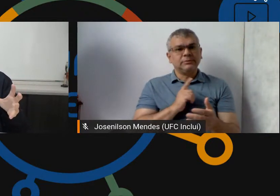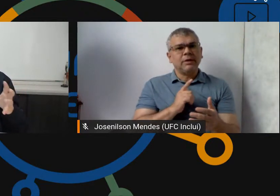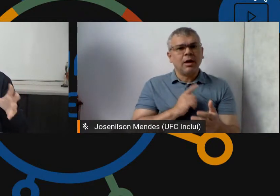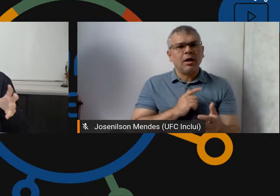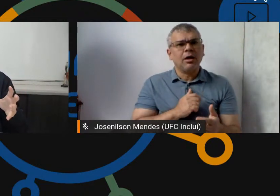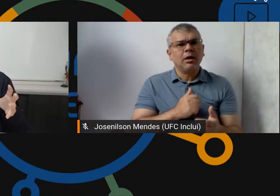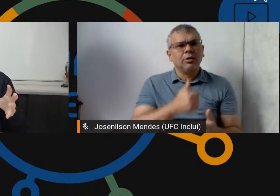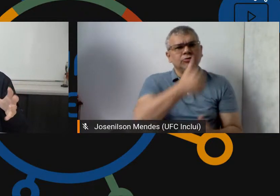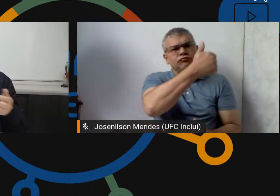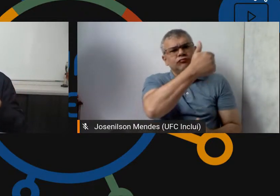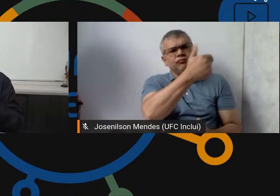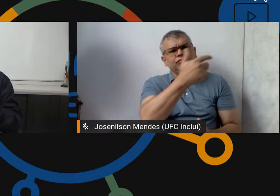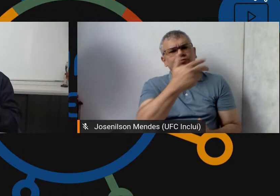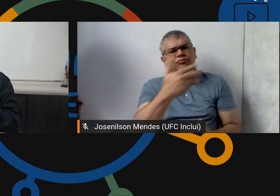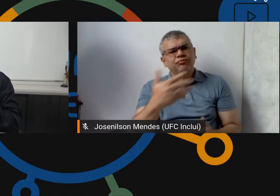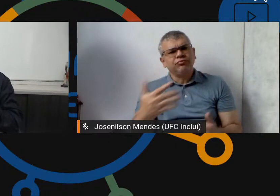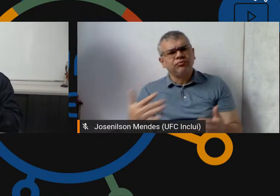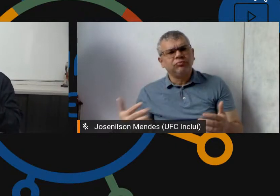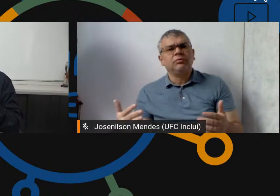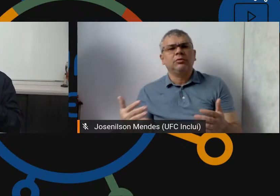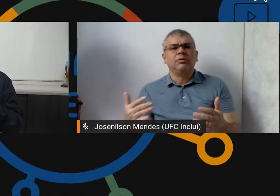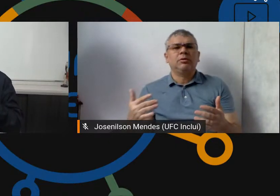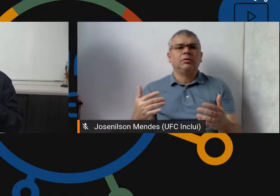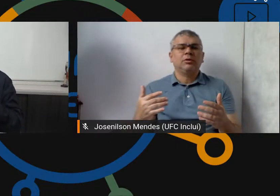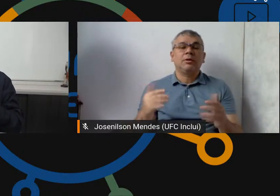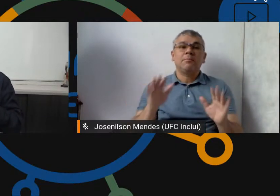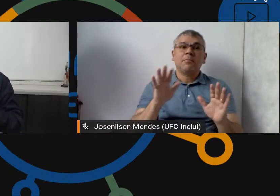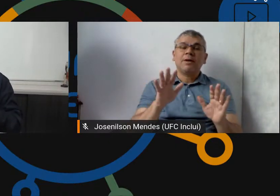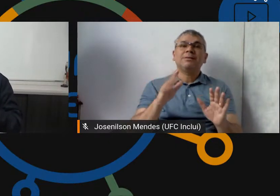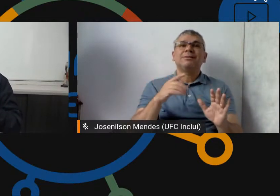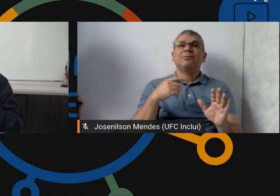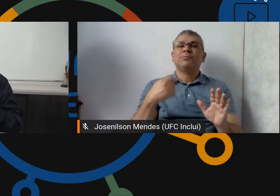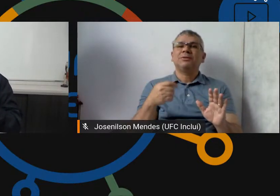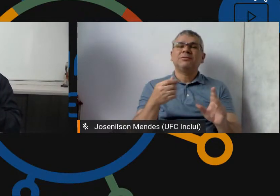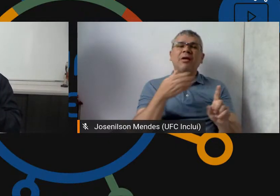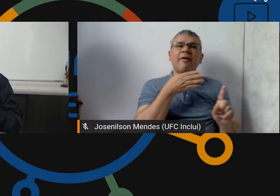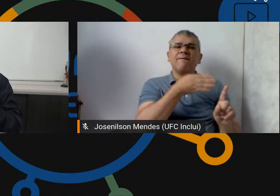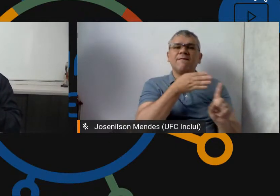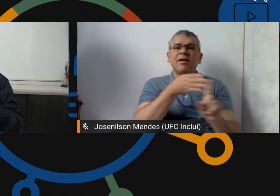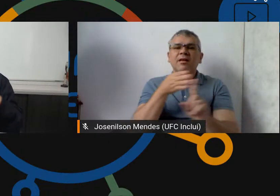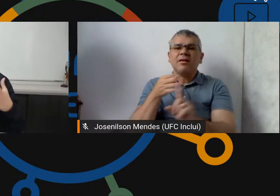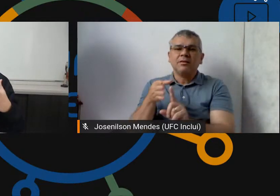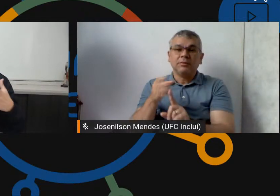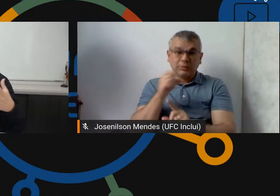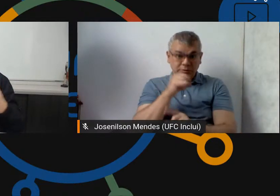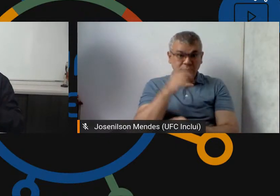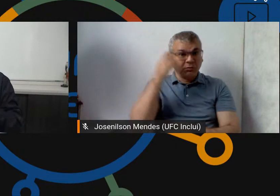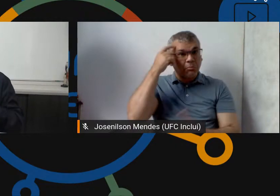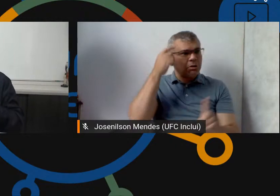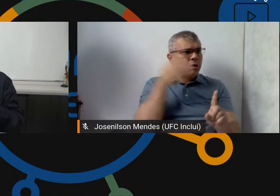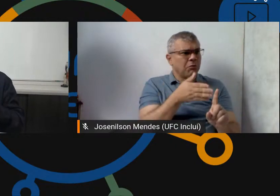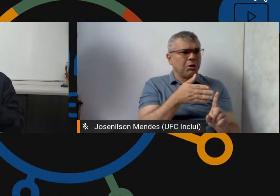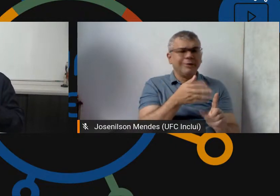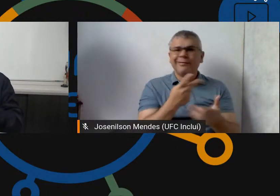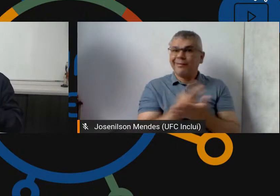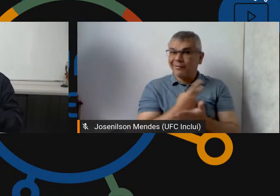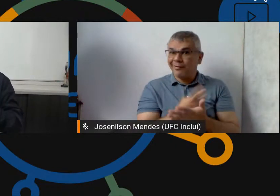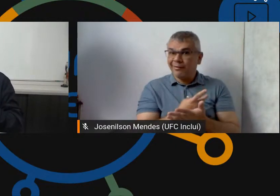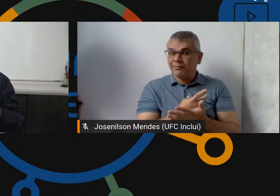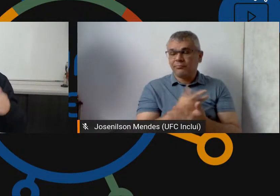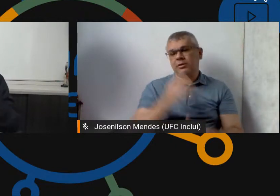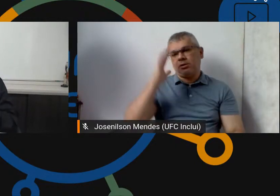é uma definição que depende de referenciais. E se os seus referenciais são equivocados, a sua decisão é